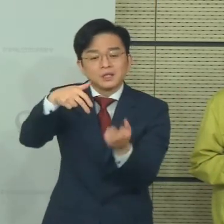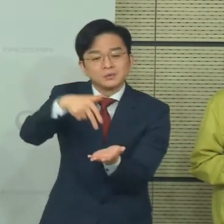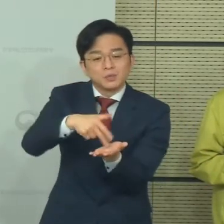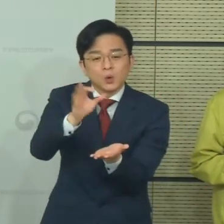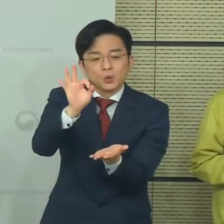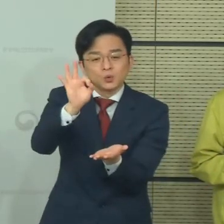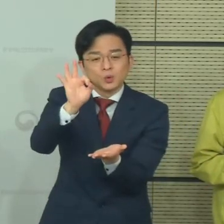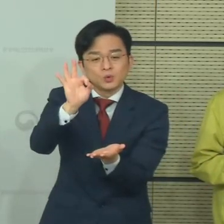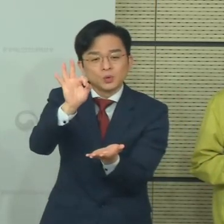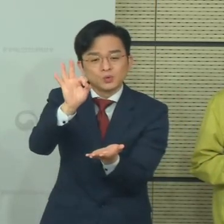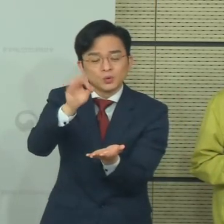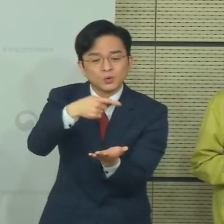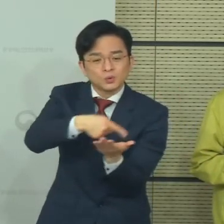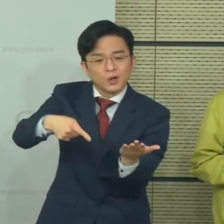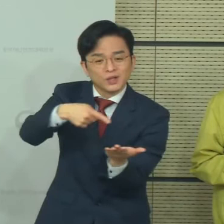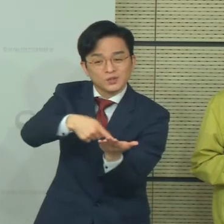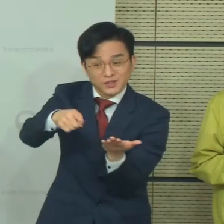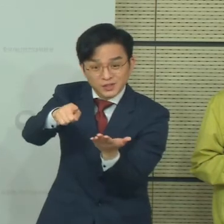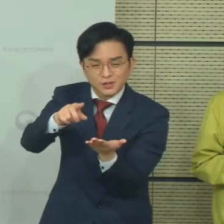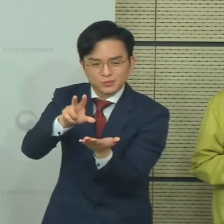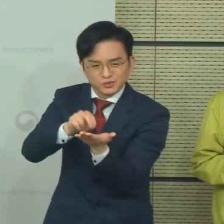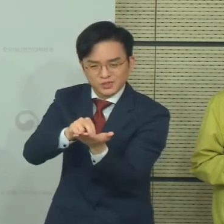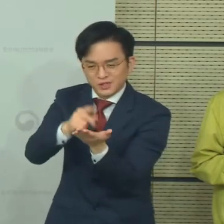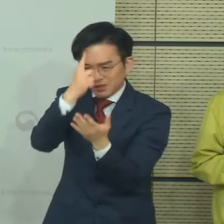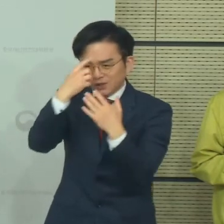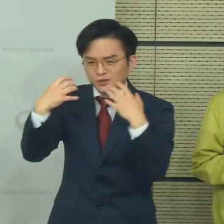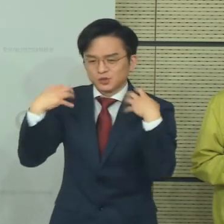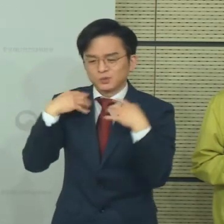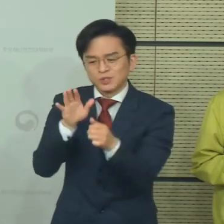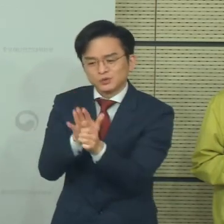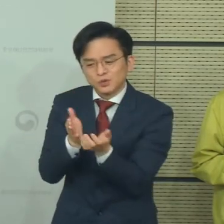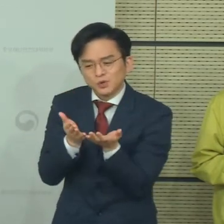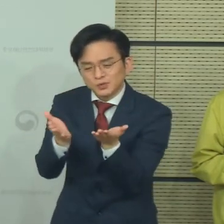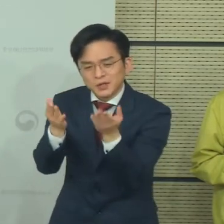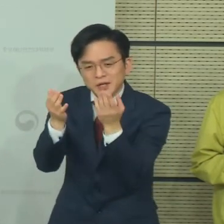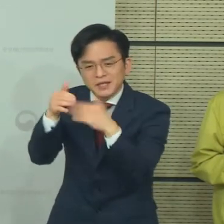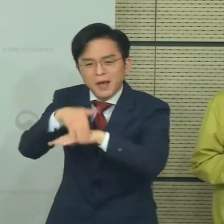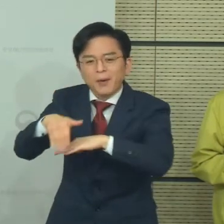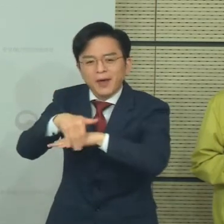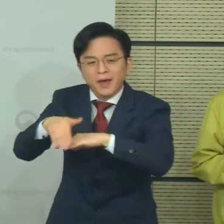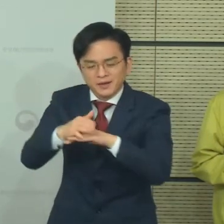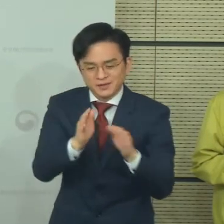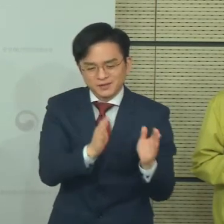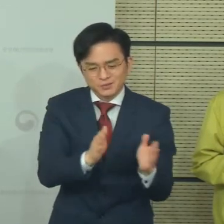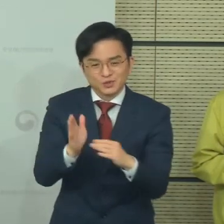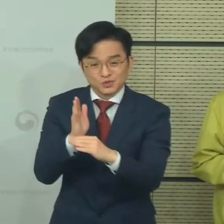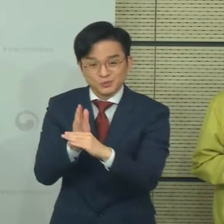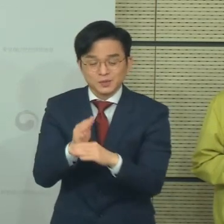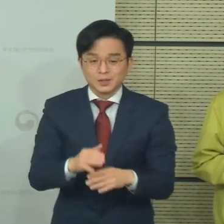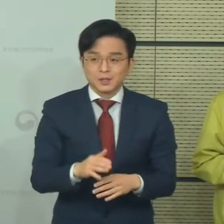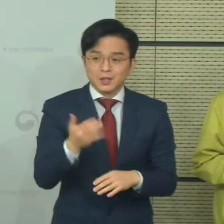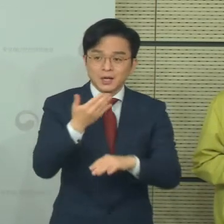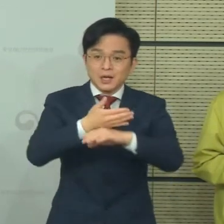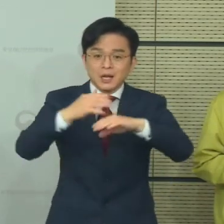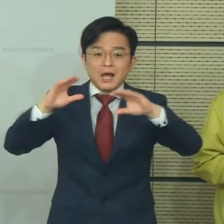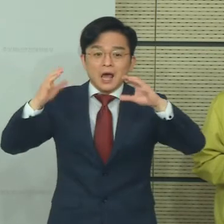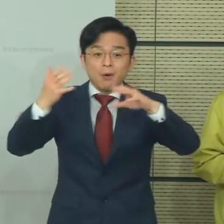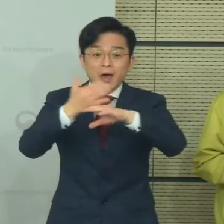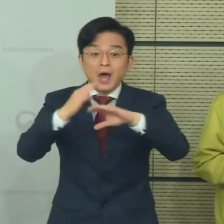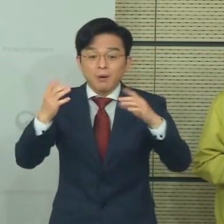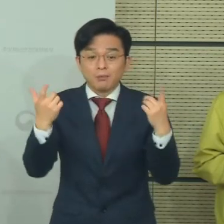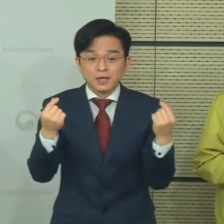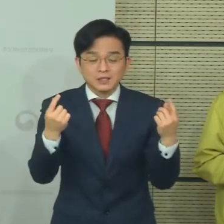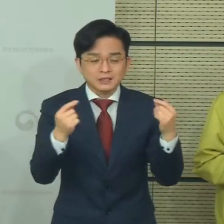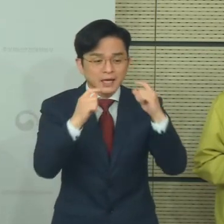같은 것들이 생기게 되어 있습니다. 그래서 현재 외국에서도 이런 부분들에 대해서는 정부가 세제 지원을 한다든지 아니면 운영 보조를 하는